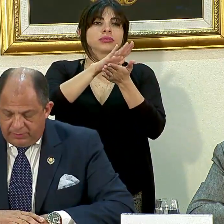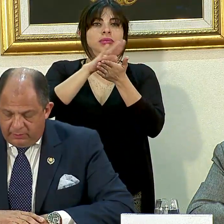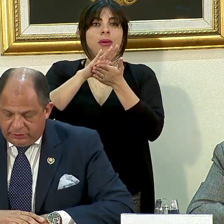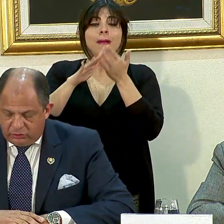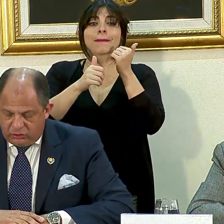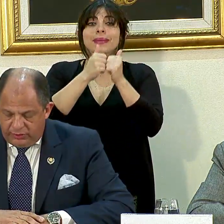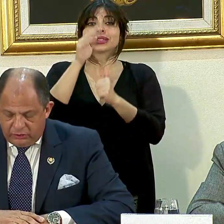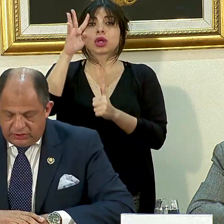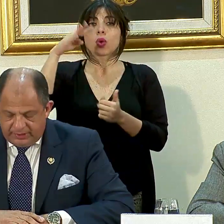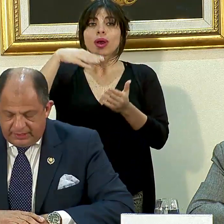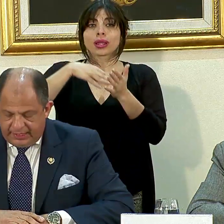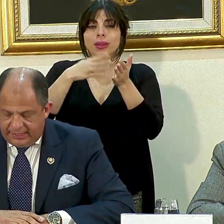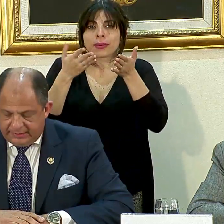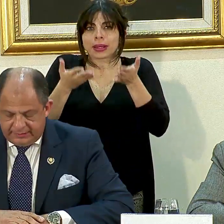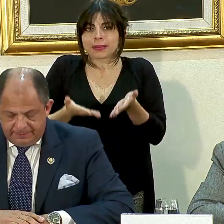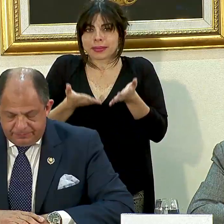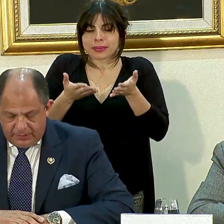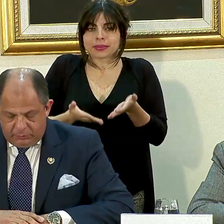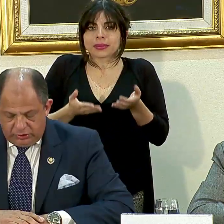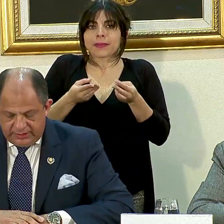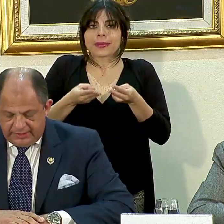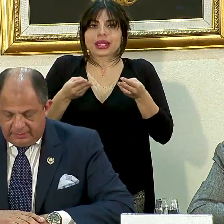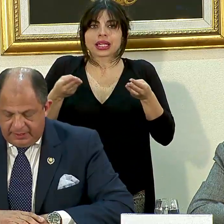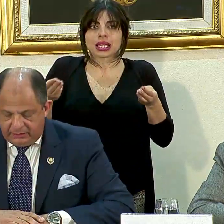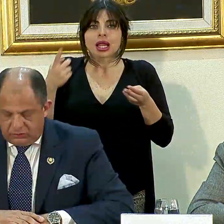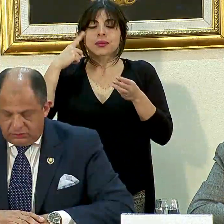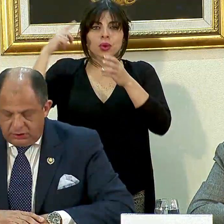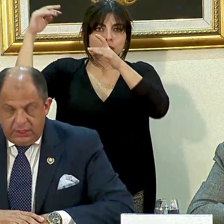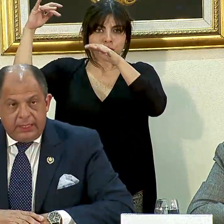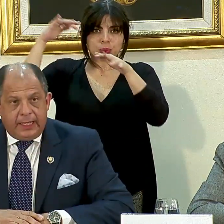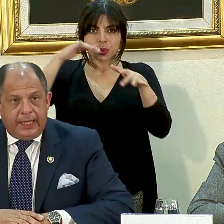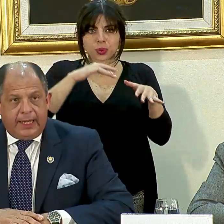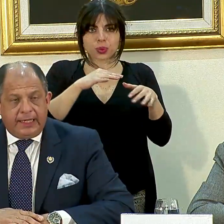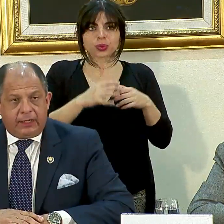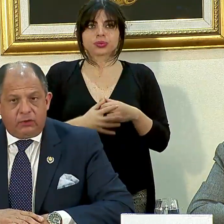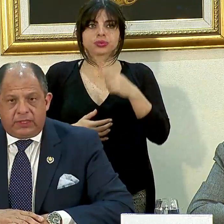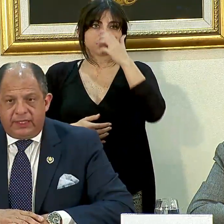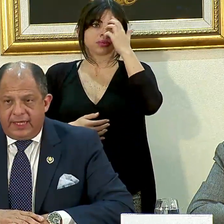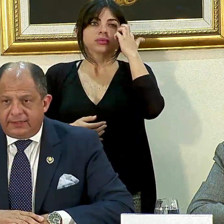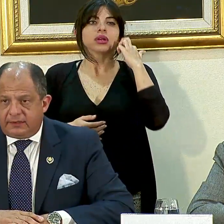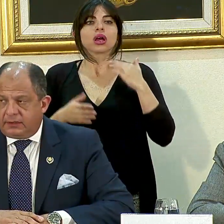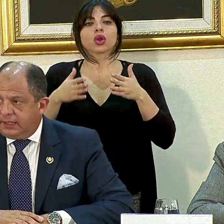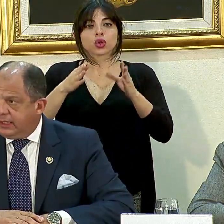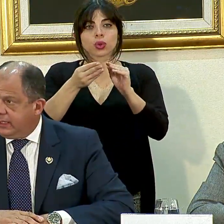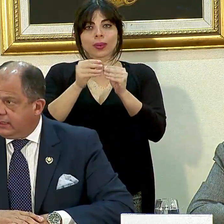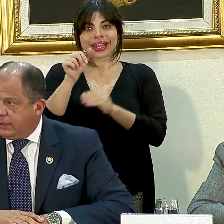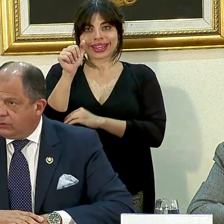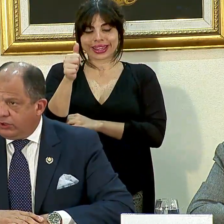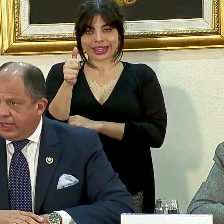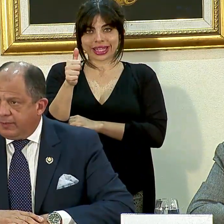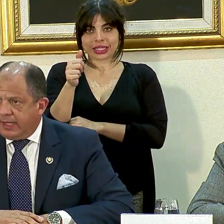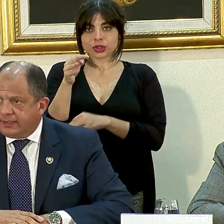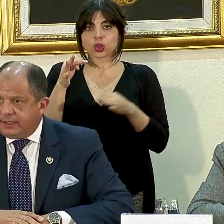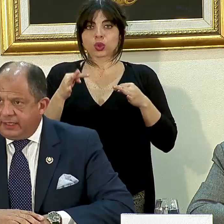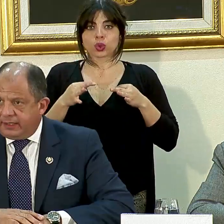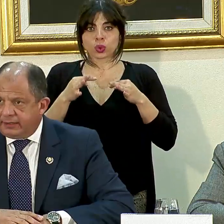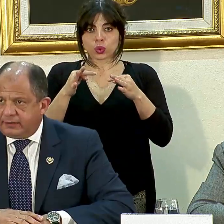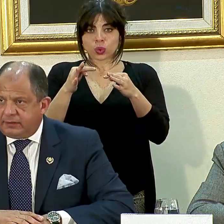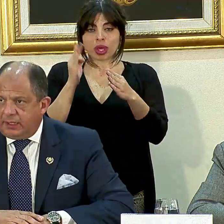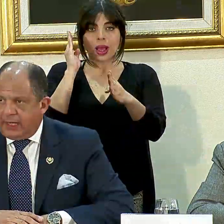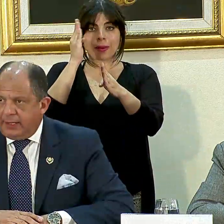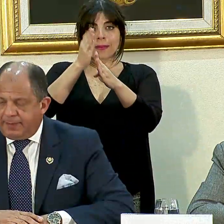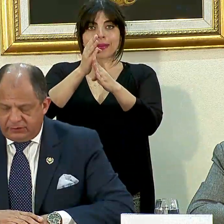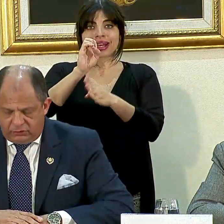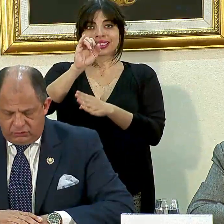de 4,000 metros cúbicos de materiales por deslizamiento. En la ruta 10 de Turrialba a